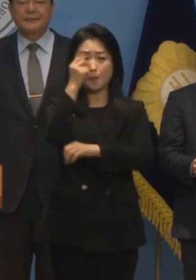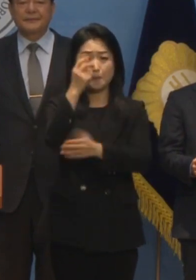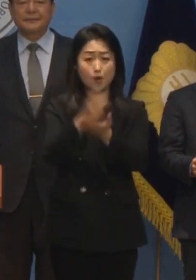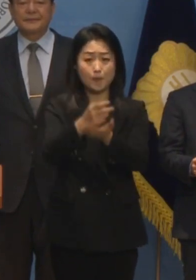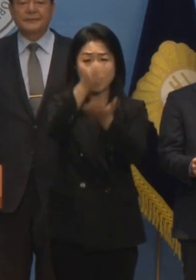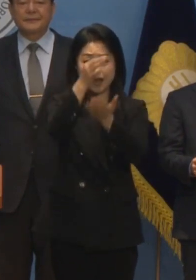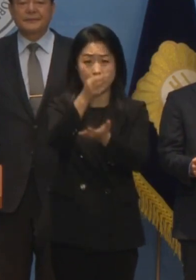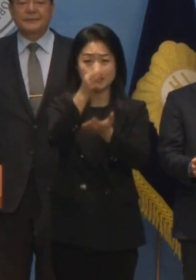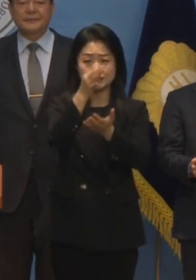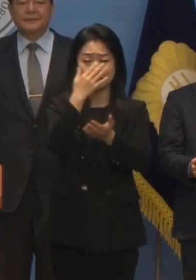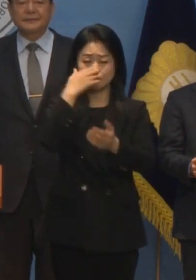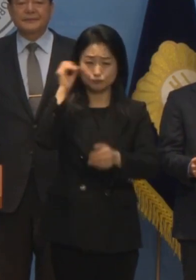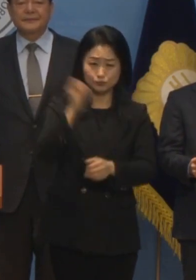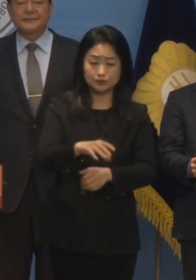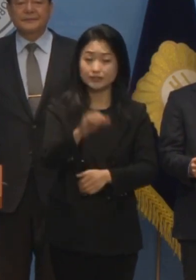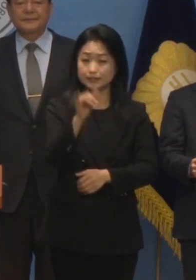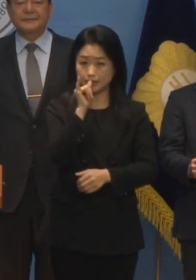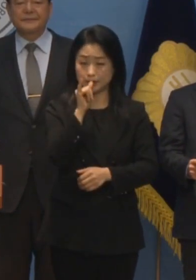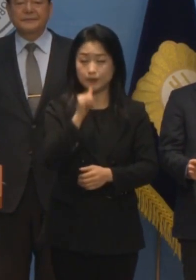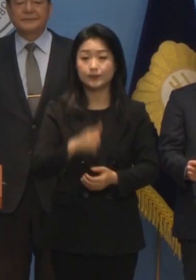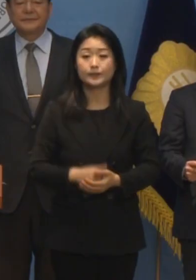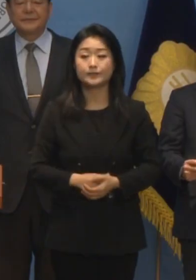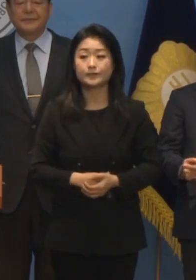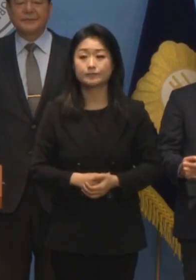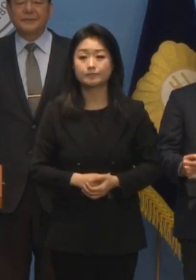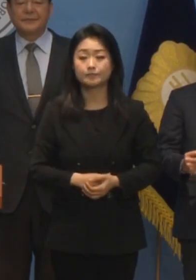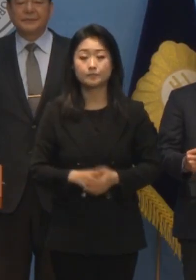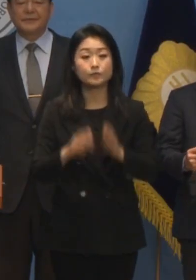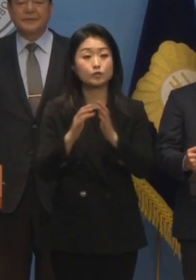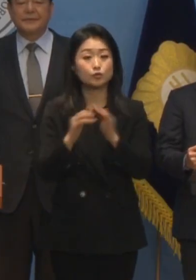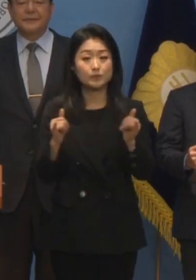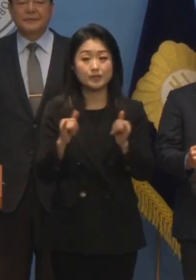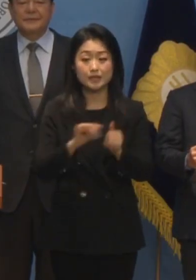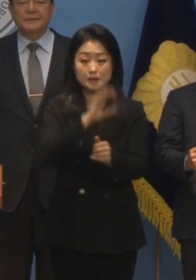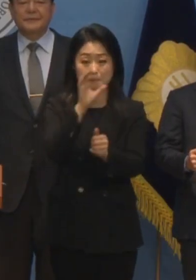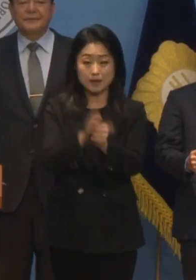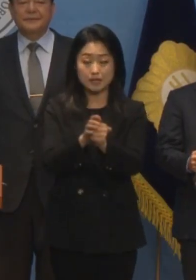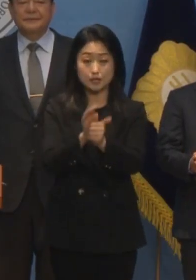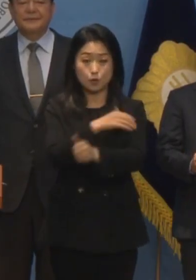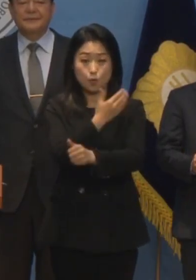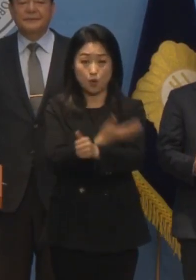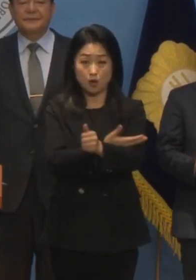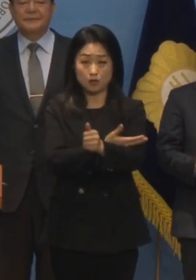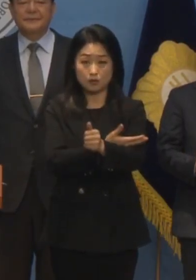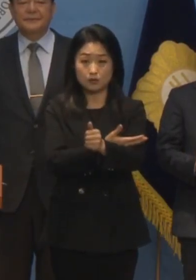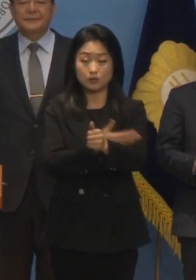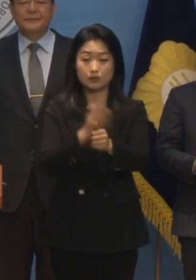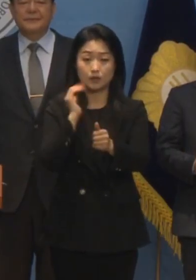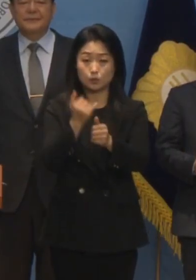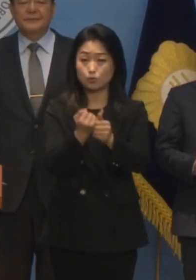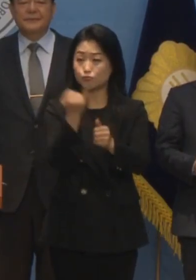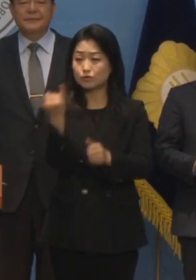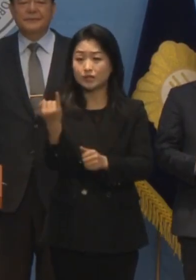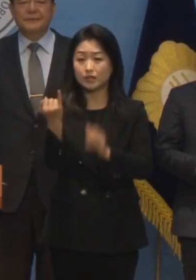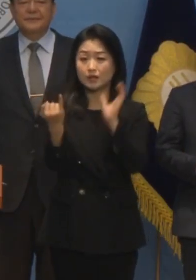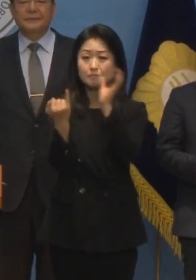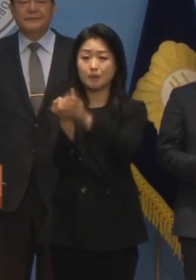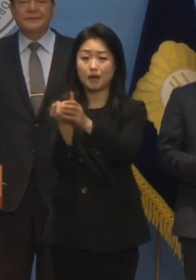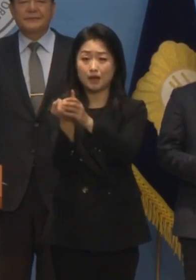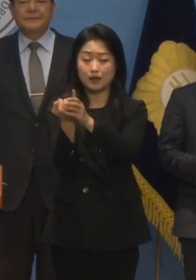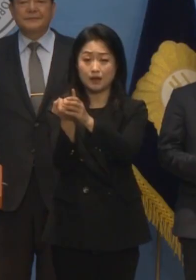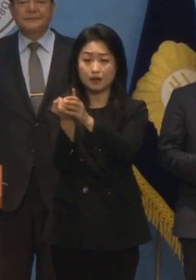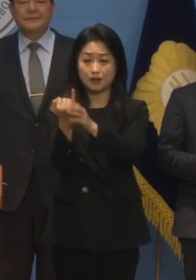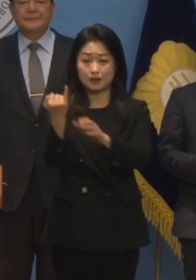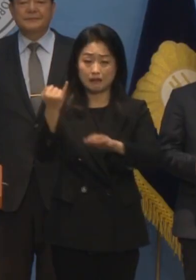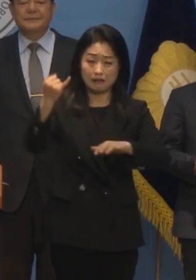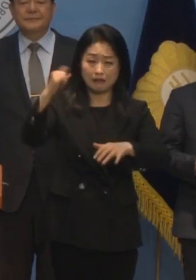또한 무시받고 있습니다. 국민이 맡긴 권한을 김건희 여사에게 넘겨준 꼭두각시